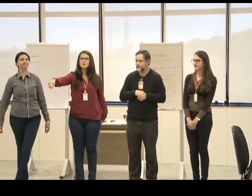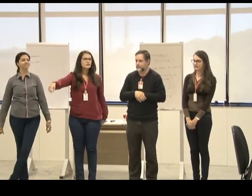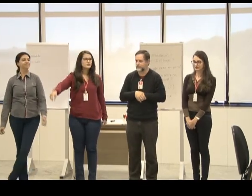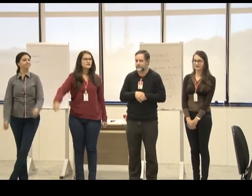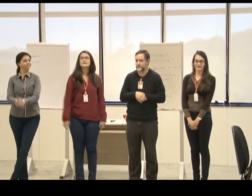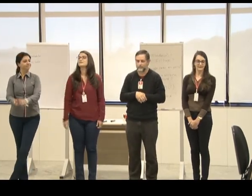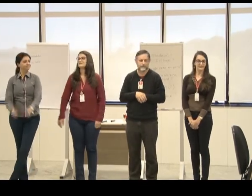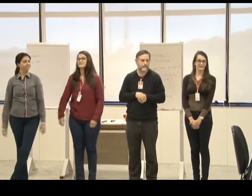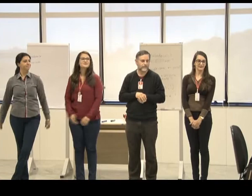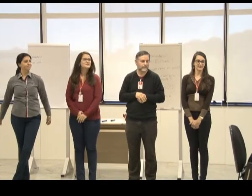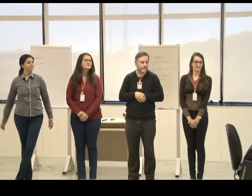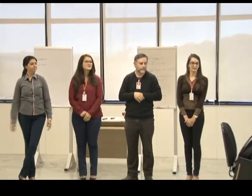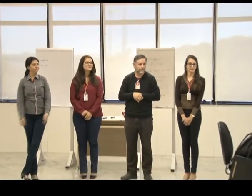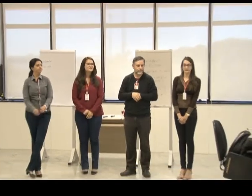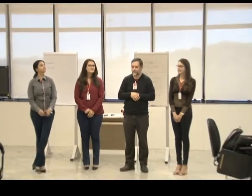Réveillon. Qual o sinal de Réveillon?